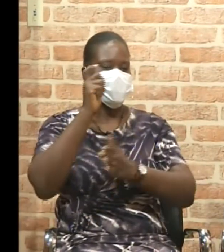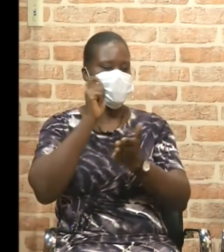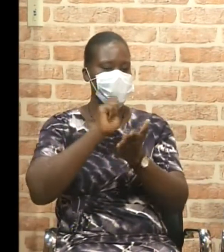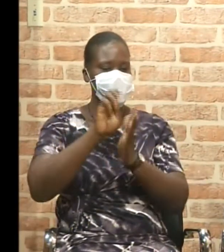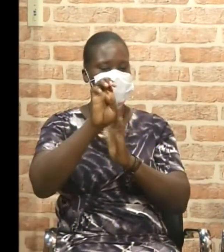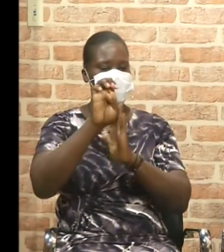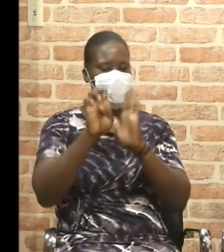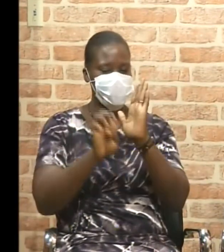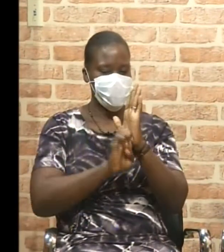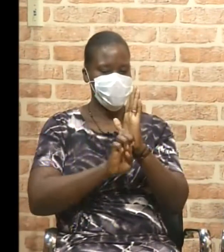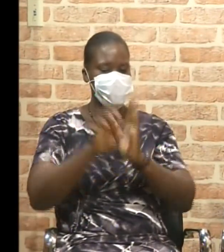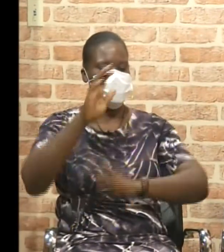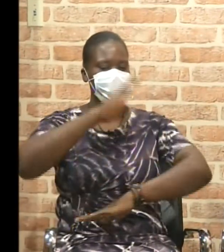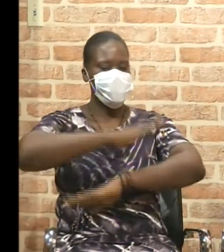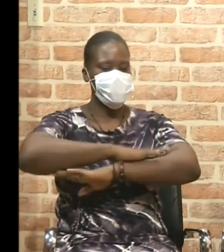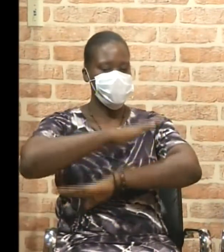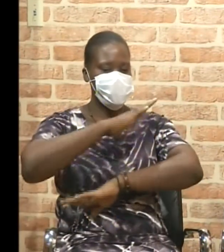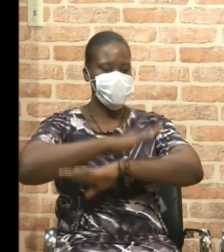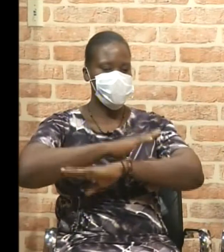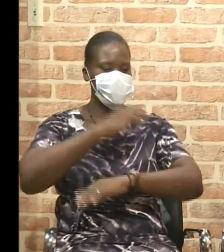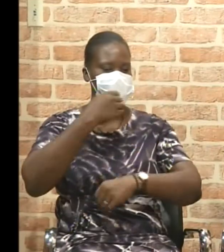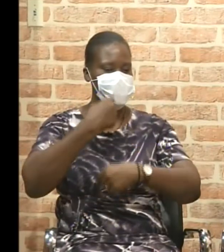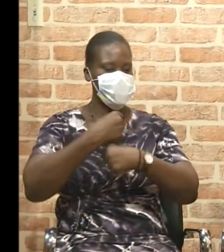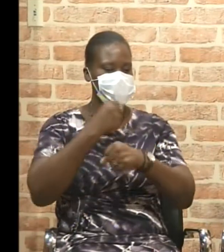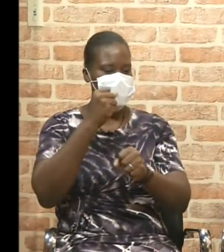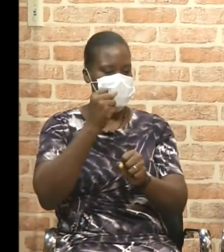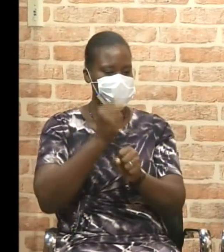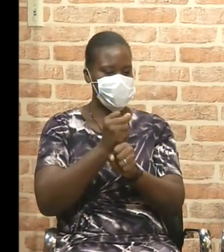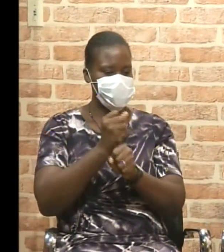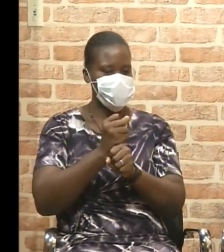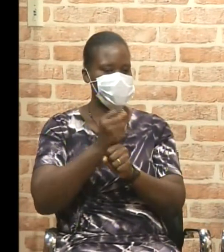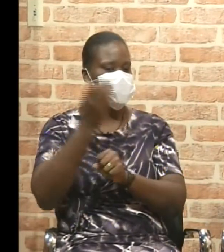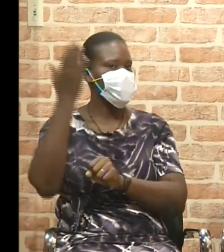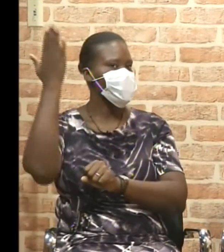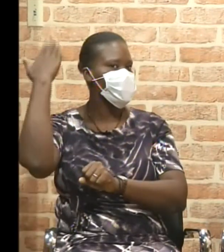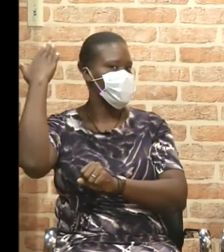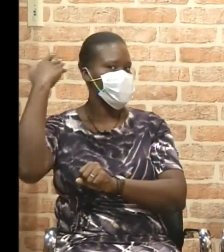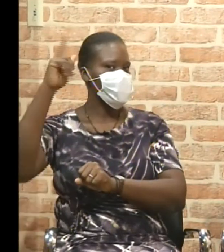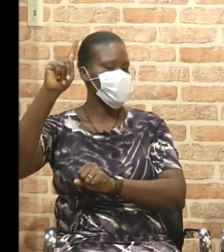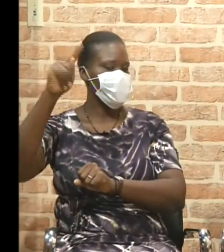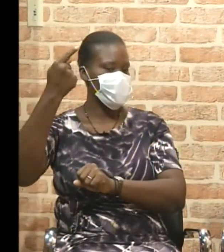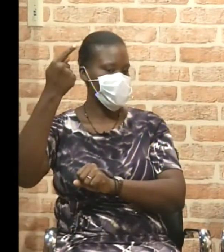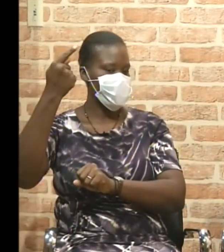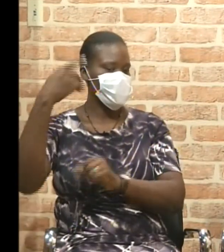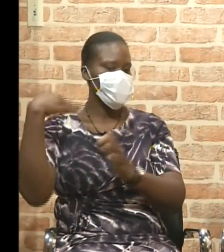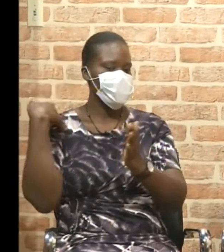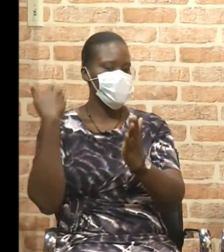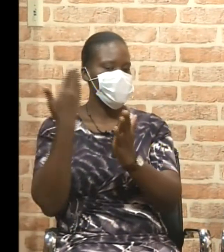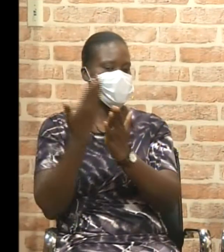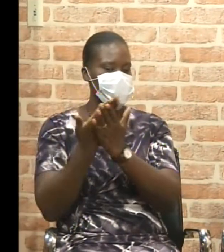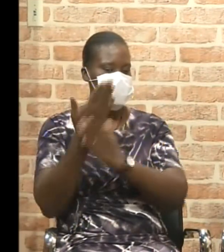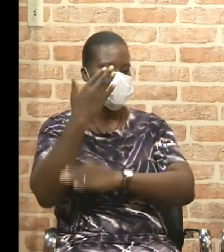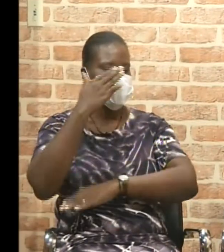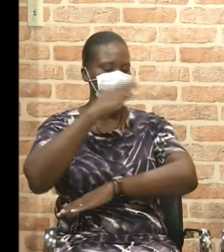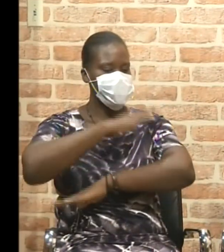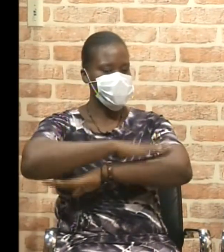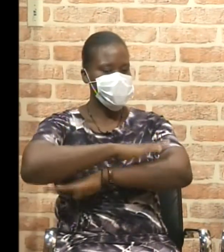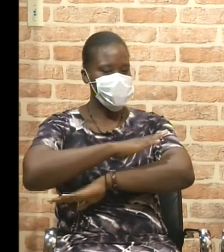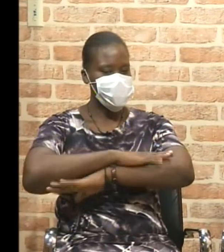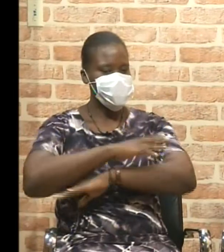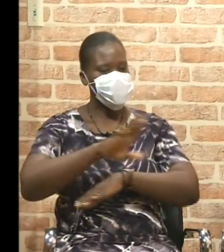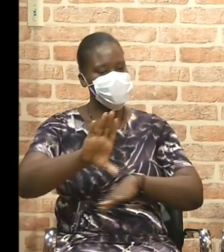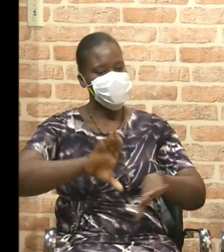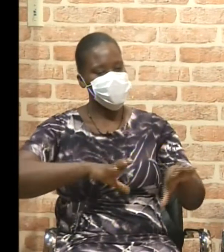qui a fonctionné. Parce que justement, tu as gagné un secrétaire d'État. Mais pendant que nous arrivons dans le bureau, qui ça que nous faisons